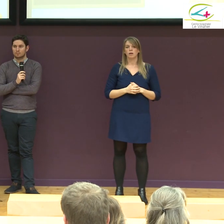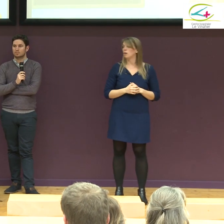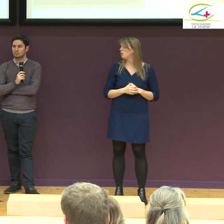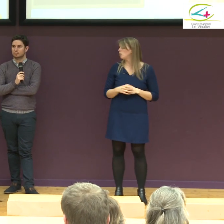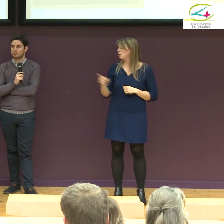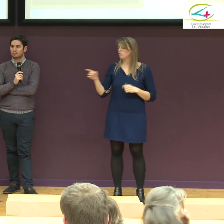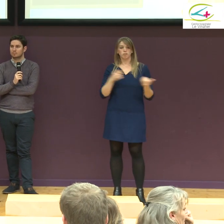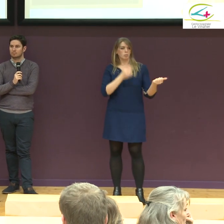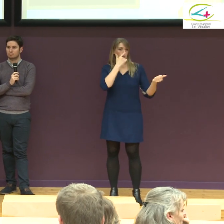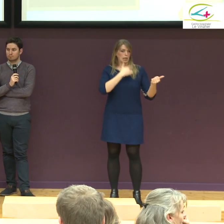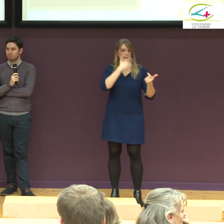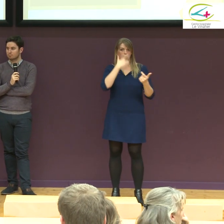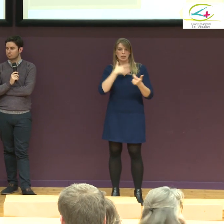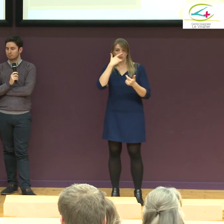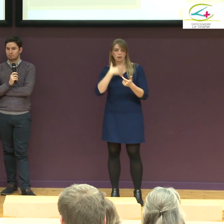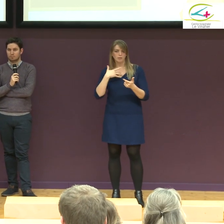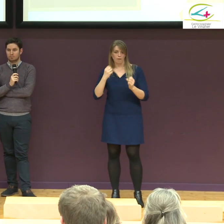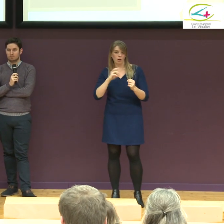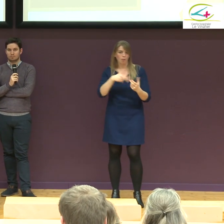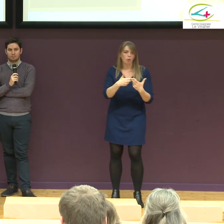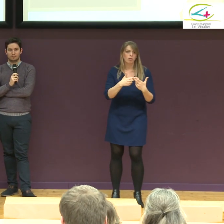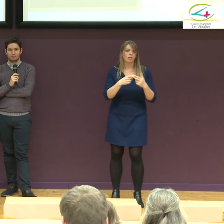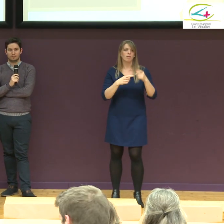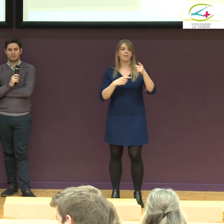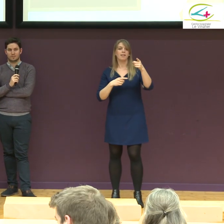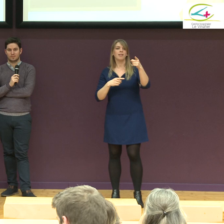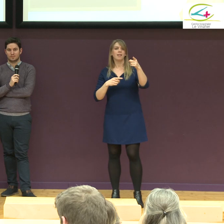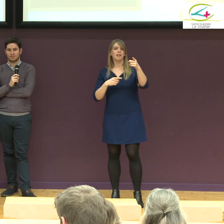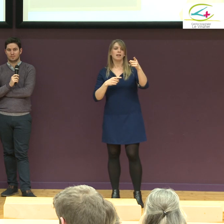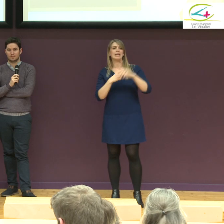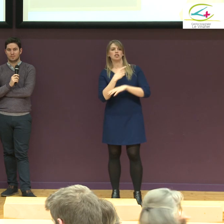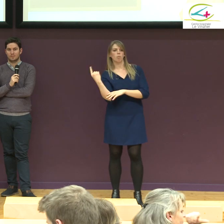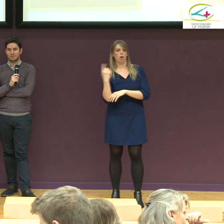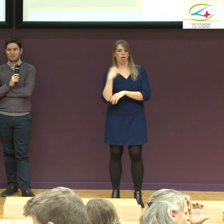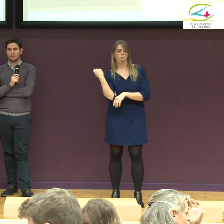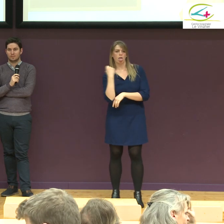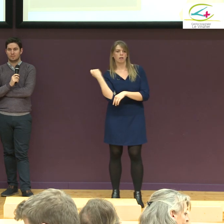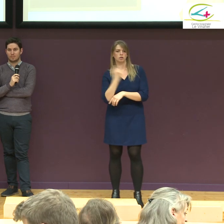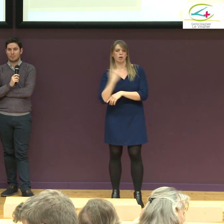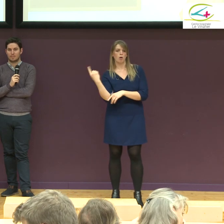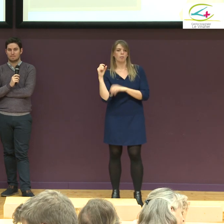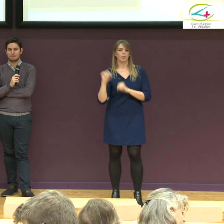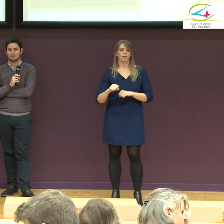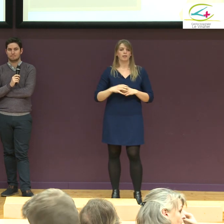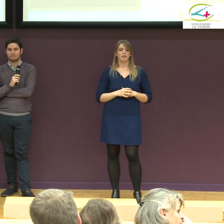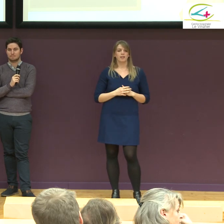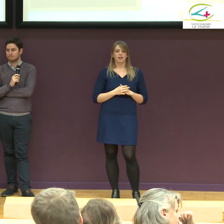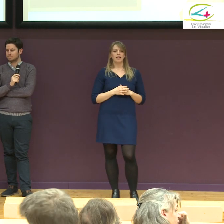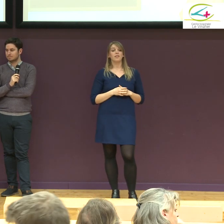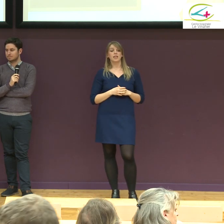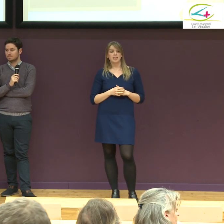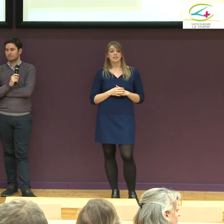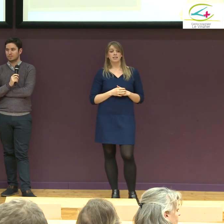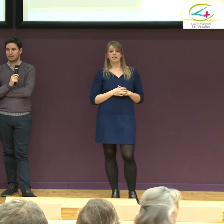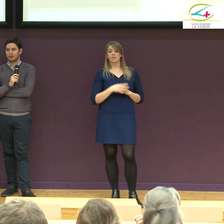Ouais, c'est que des bonnes hypothèses. Bon, vous avez la réponse? L'isolement aussi. L'isolement, ouais, ça va en parler. La différence.